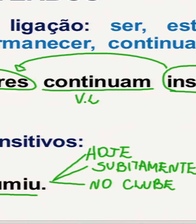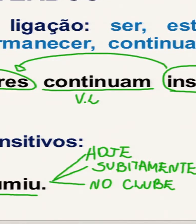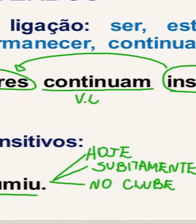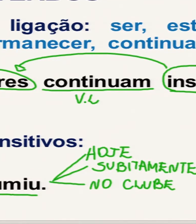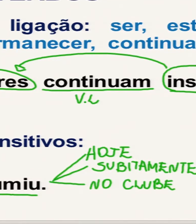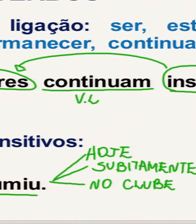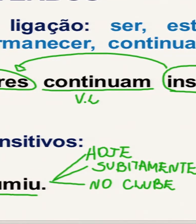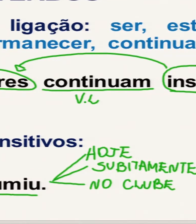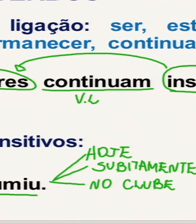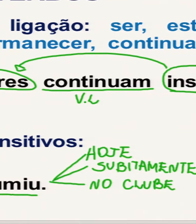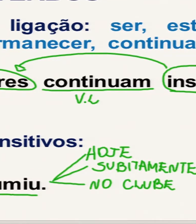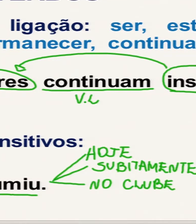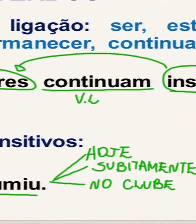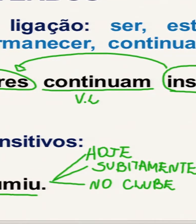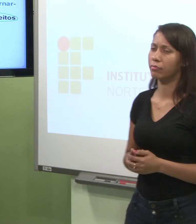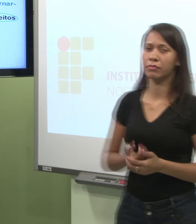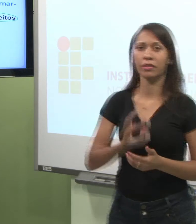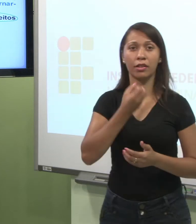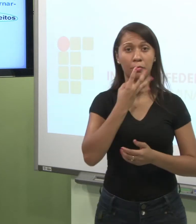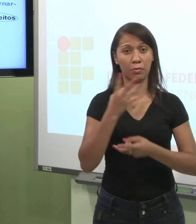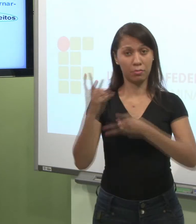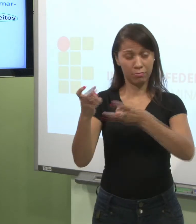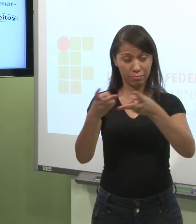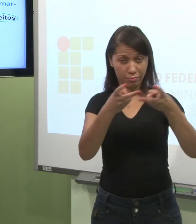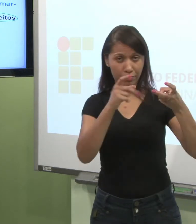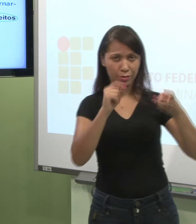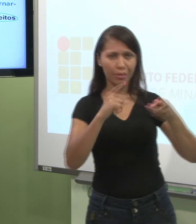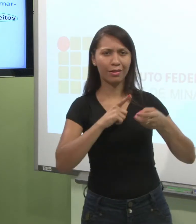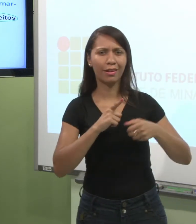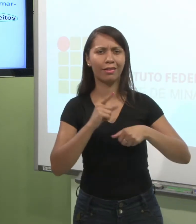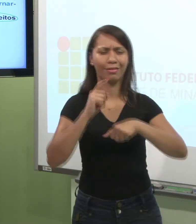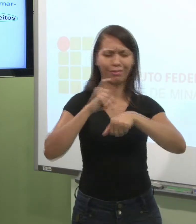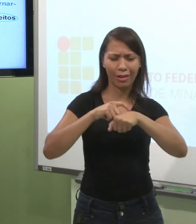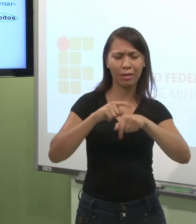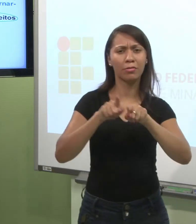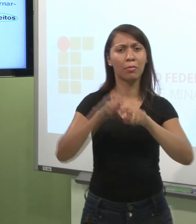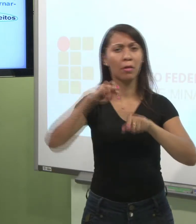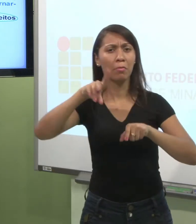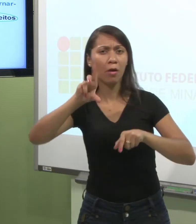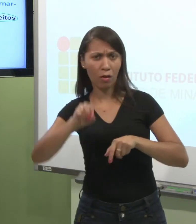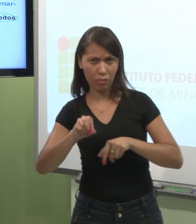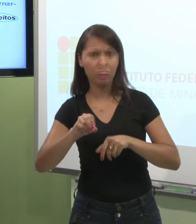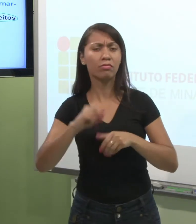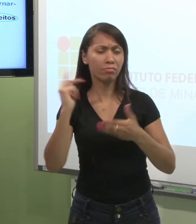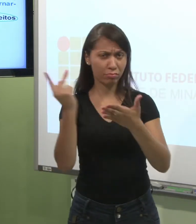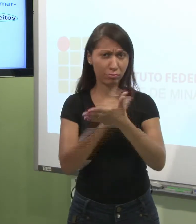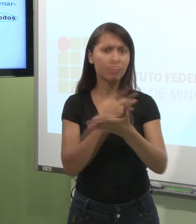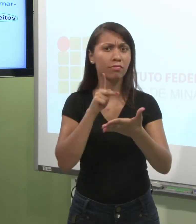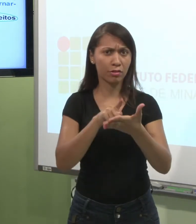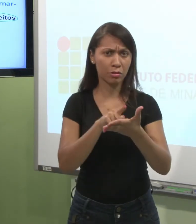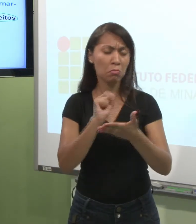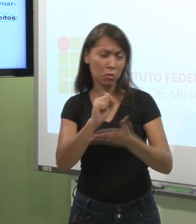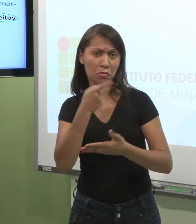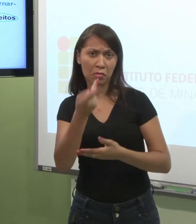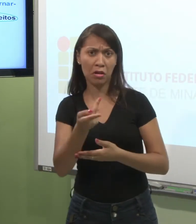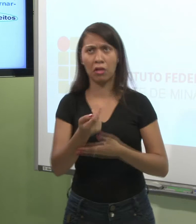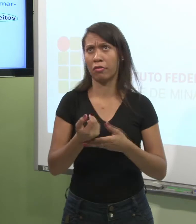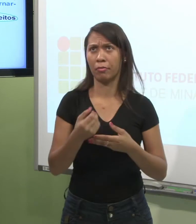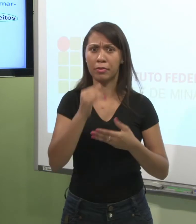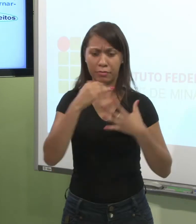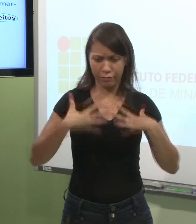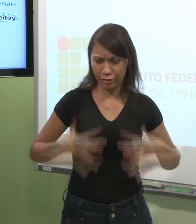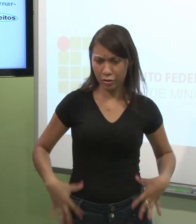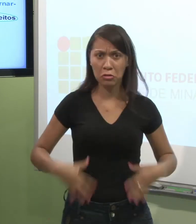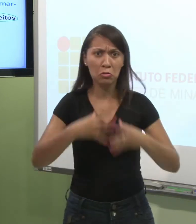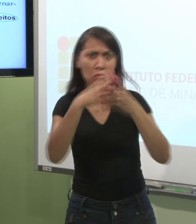É bom perceber que as informações de tempo, modo e lugar nesses exemplos são acessórios. Eu posso falar que o vestido sumiu hoje, o vestido